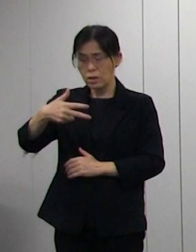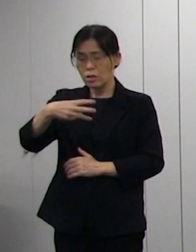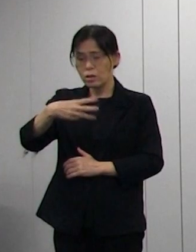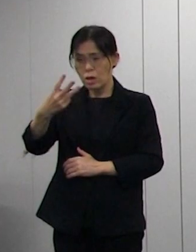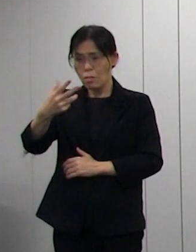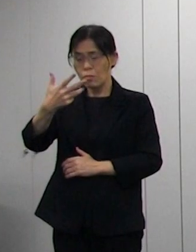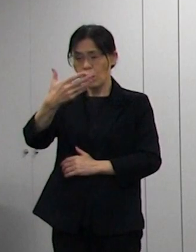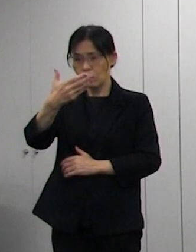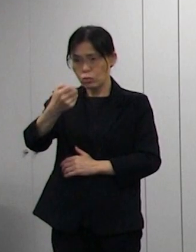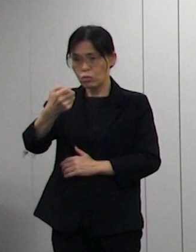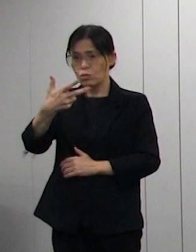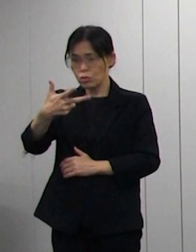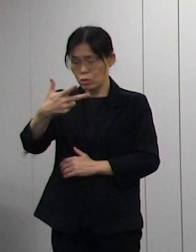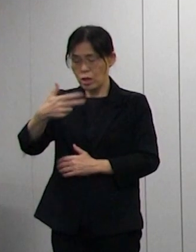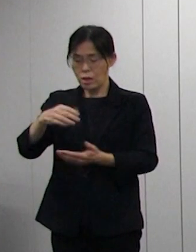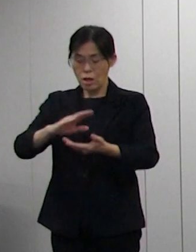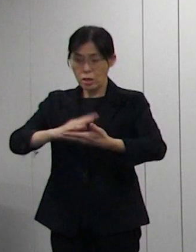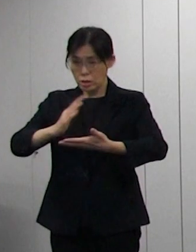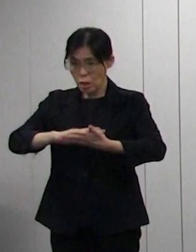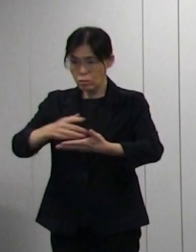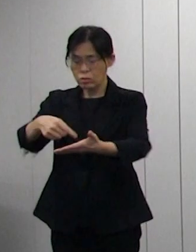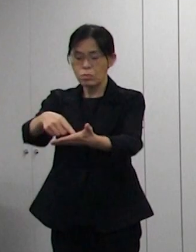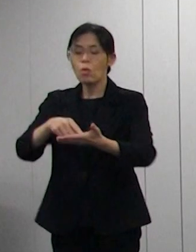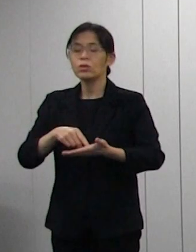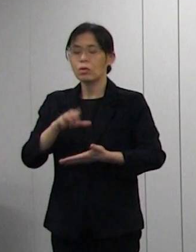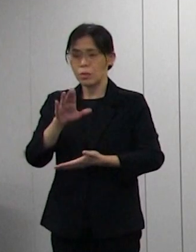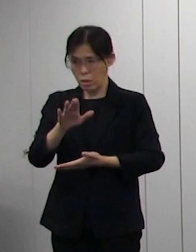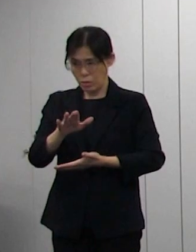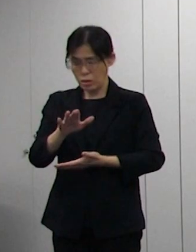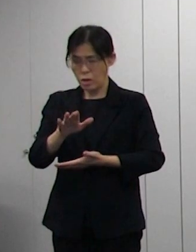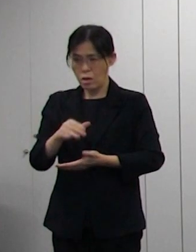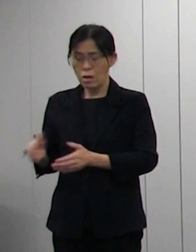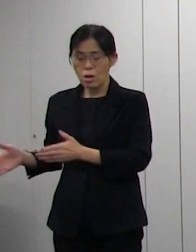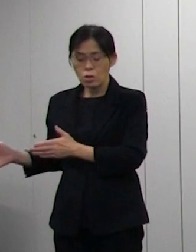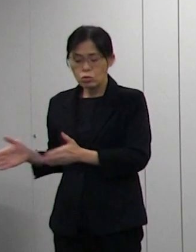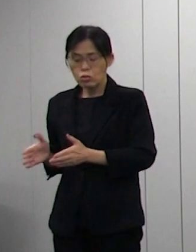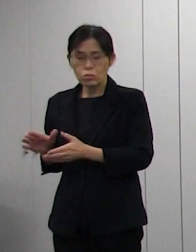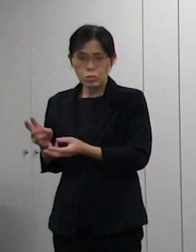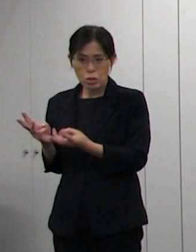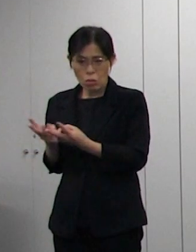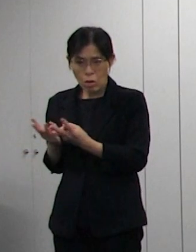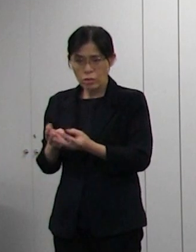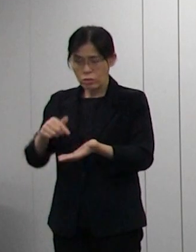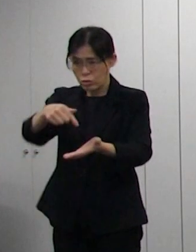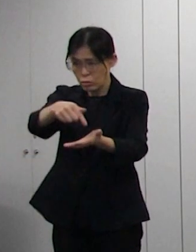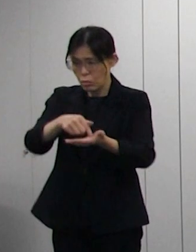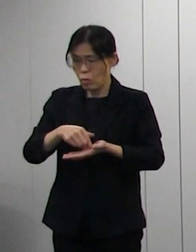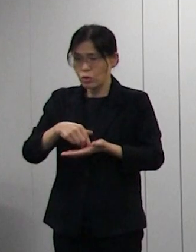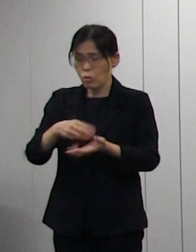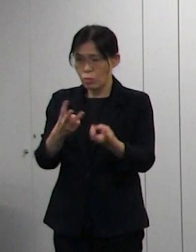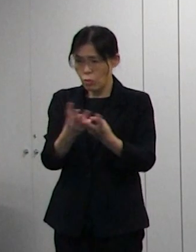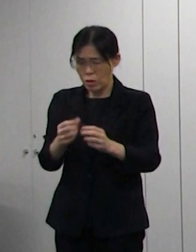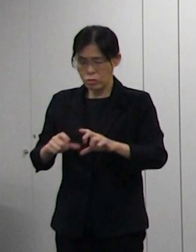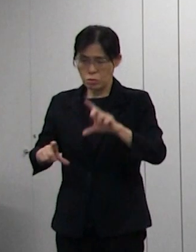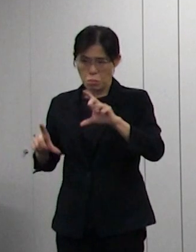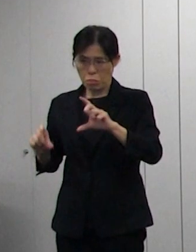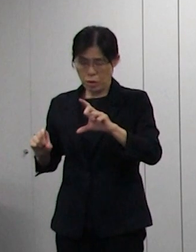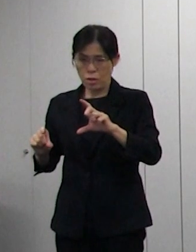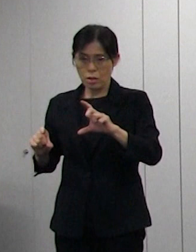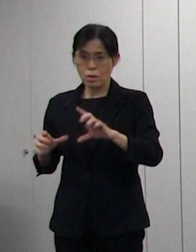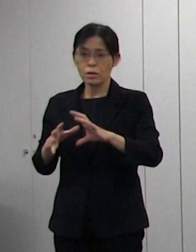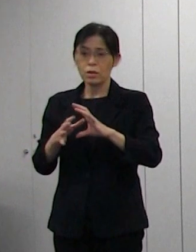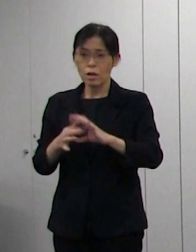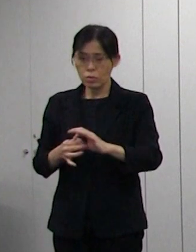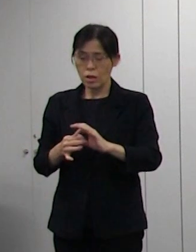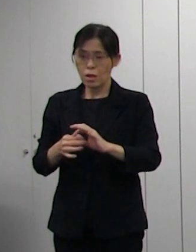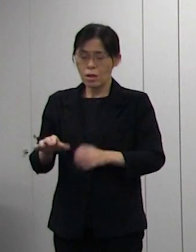47,397冊の申し込みがありました。申し込み数が発行冊数を超えておりましたことから、申し込みをされ